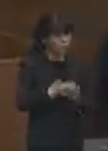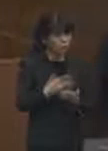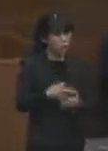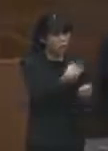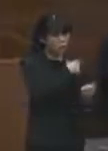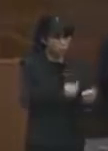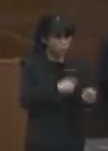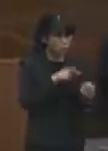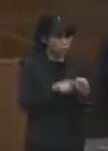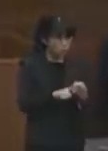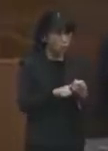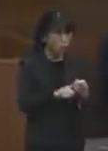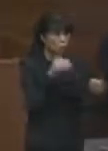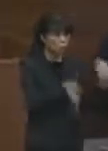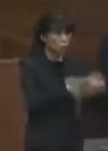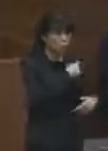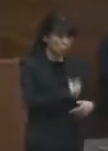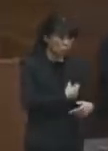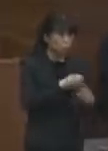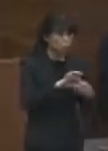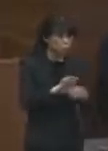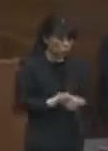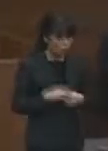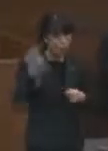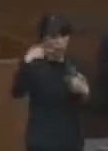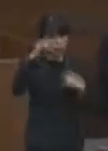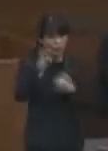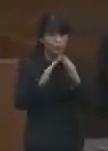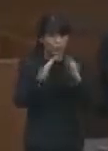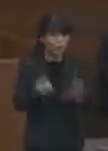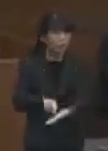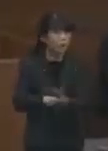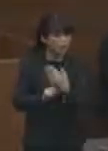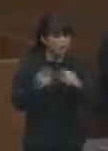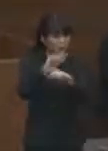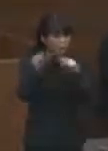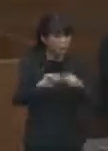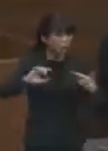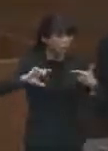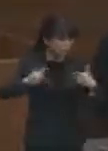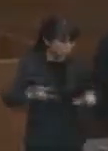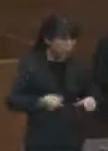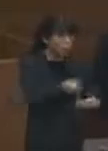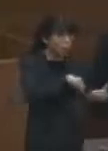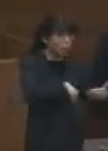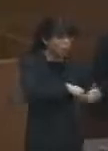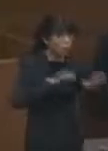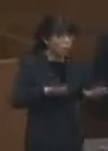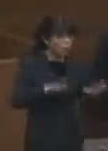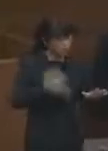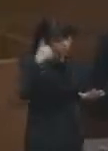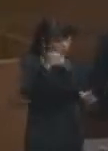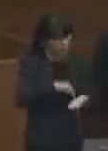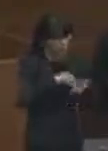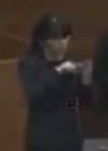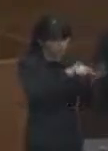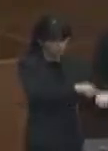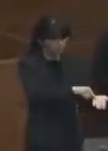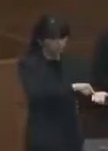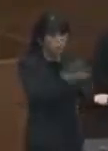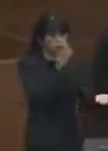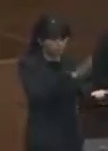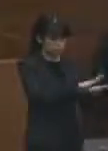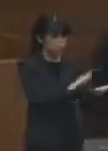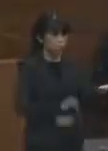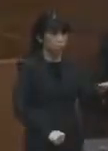票資格の付与につきましては、検討委員会が出された結論とは異なる内容で、この度ご提案させていただいたところで